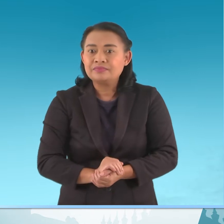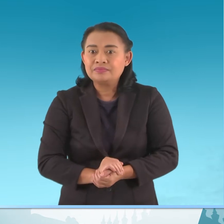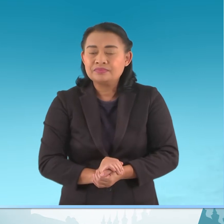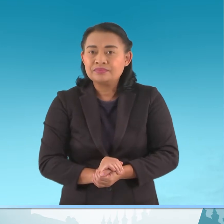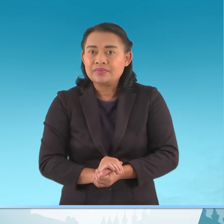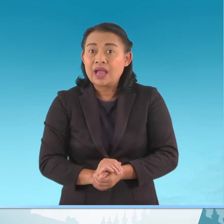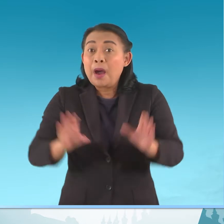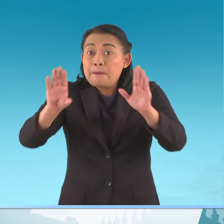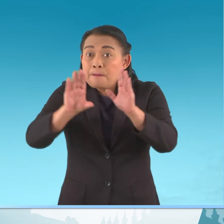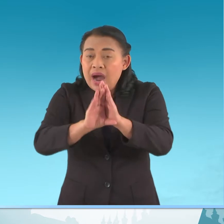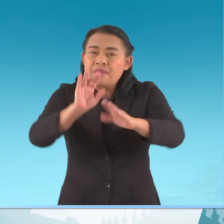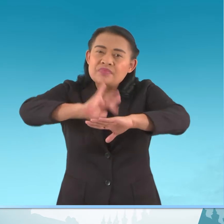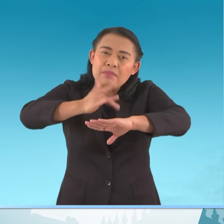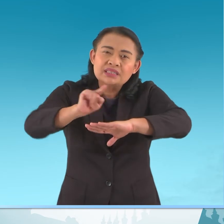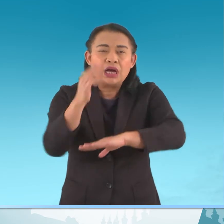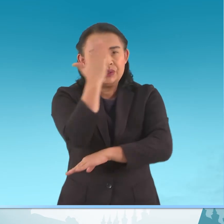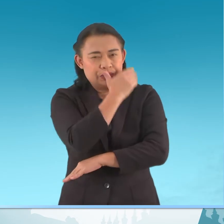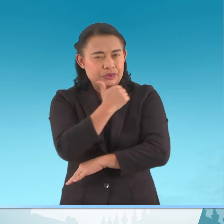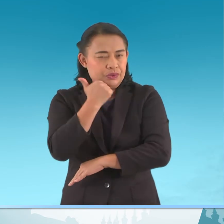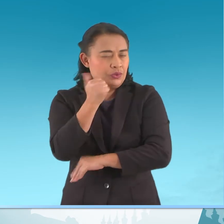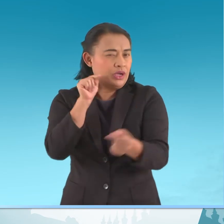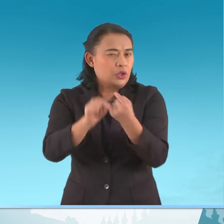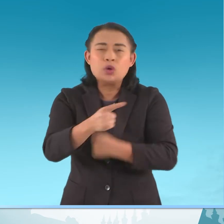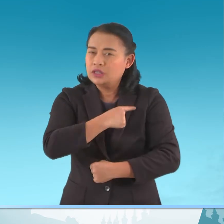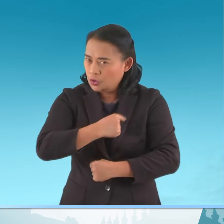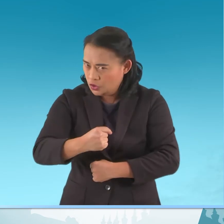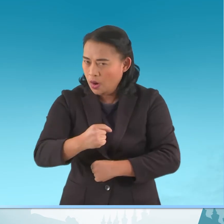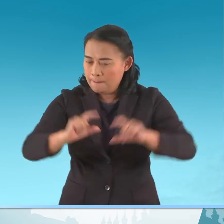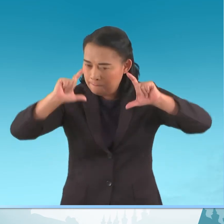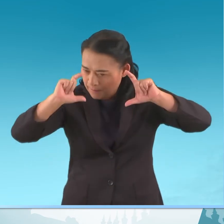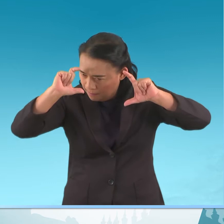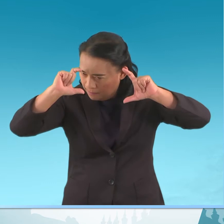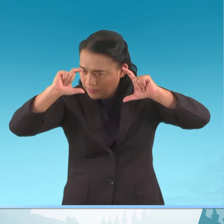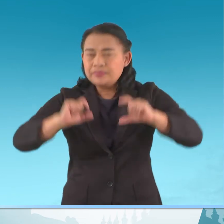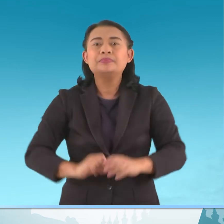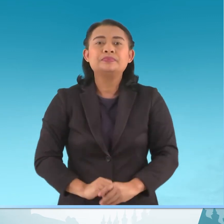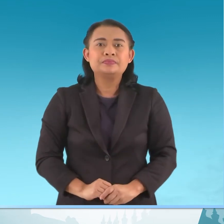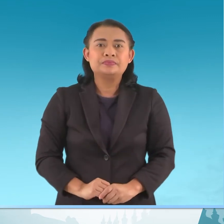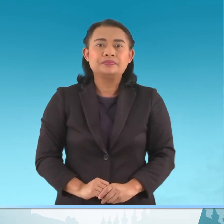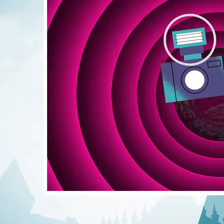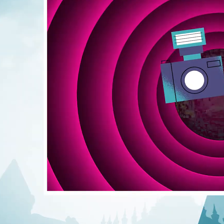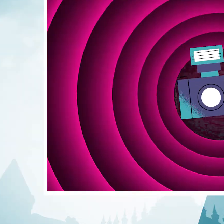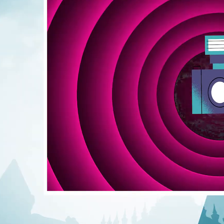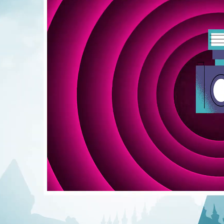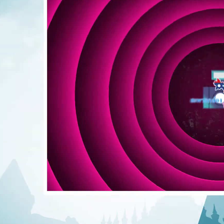อ่าเห็นไหมครับเท่านี้เราก็จะได้ภาพlandscapeหรือภาพทิวทัศน์ที่สวยงามโดนใจเราแล้วครับ